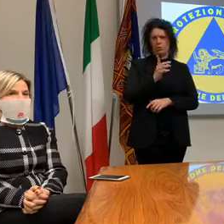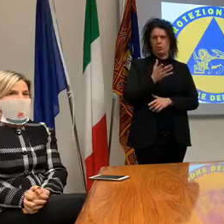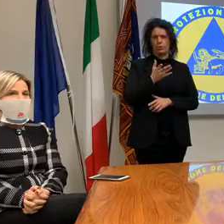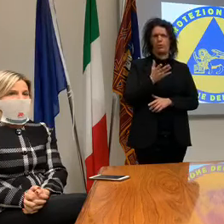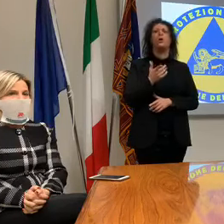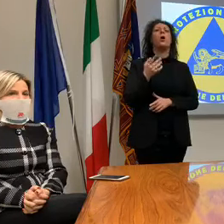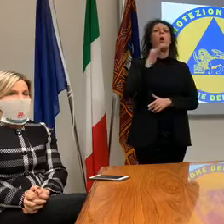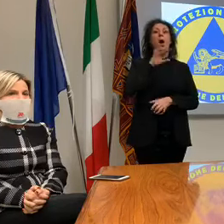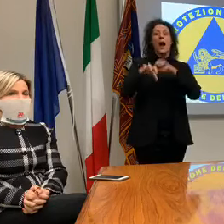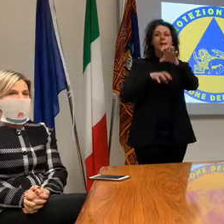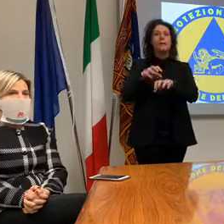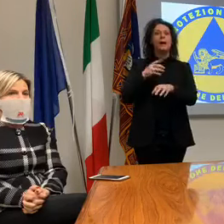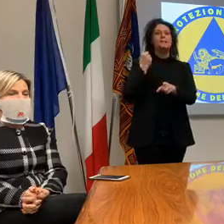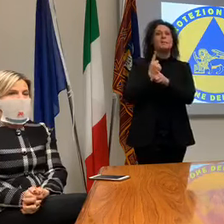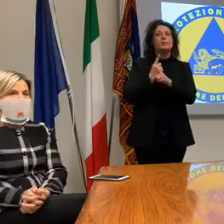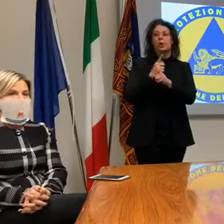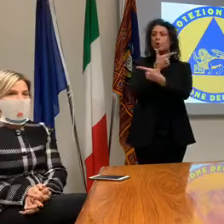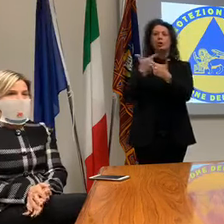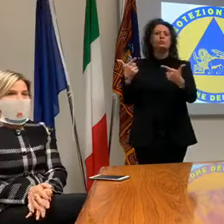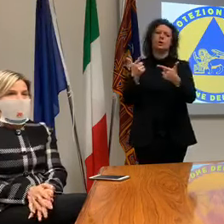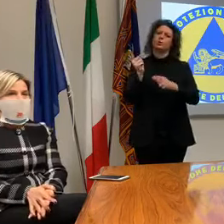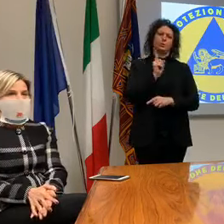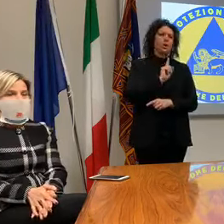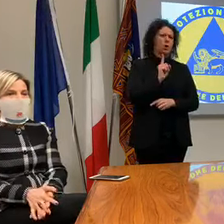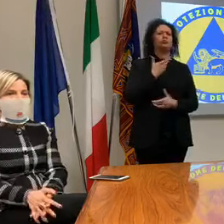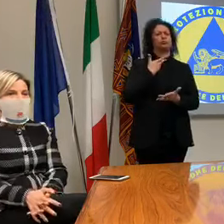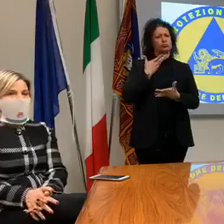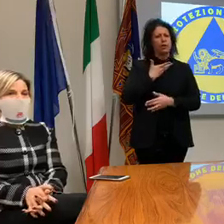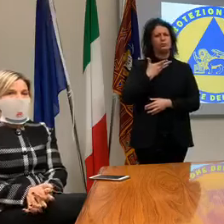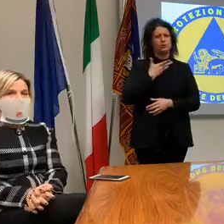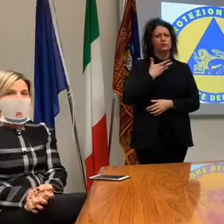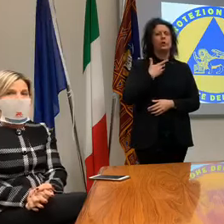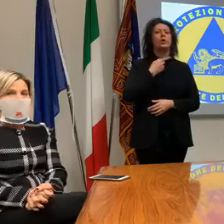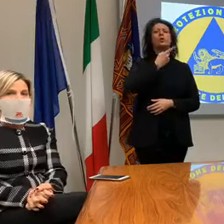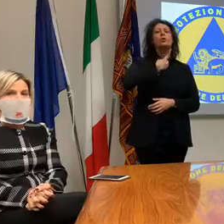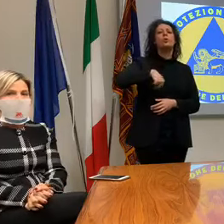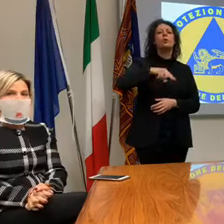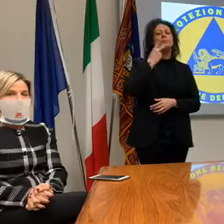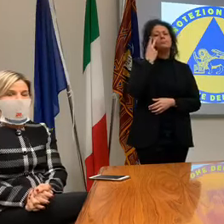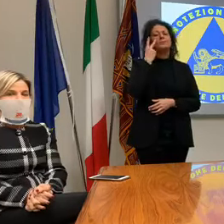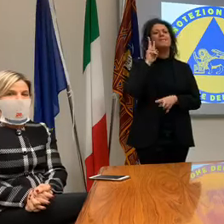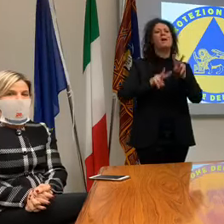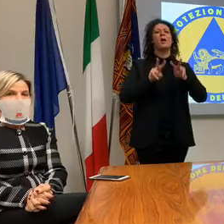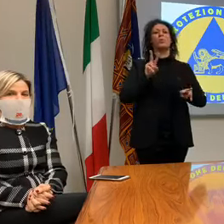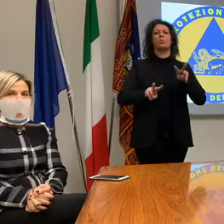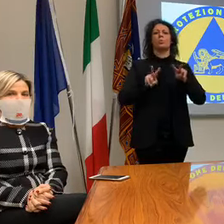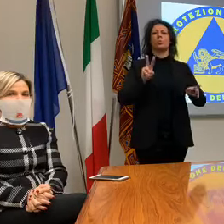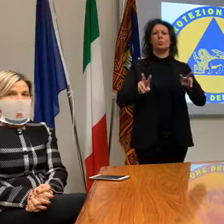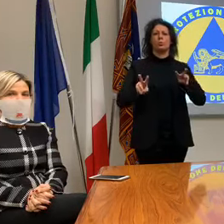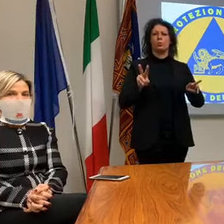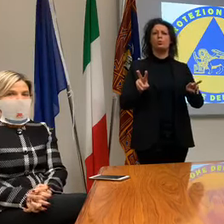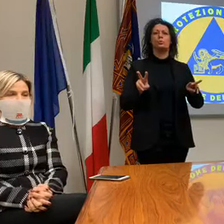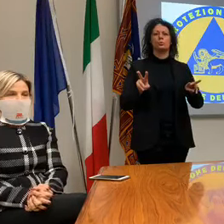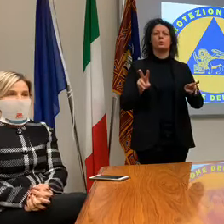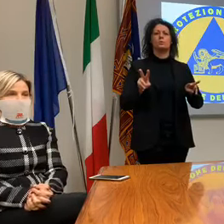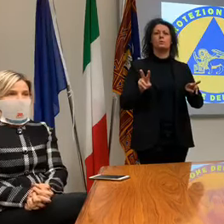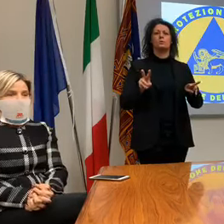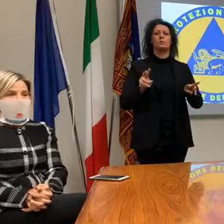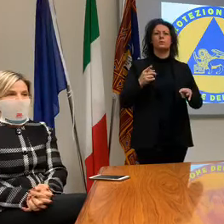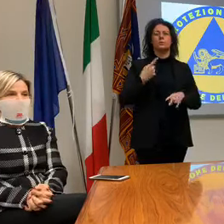sono, stiamo parlando semplicemente di quello che consideriamo oggi è arrestabile